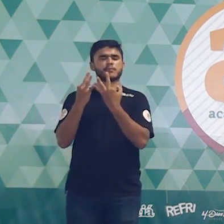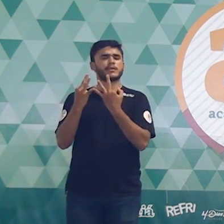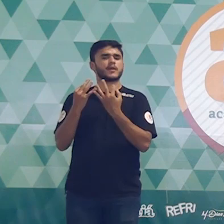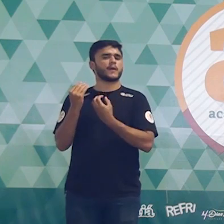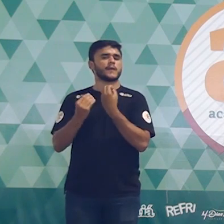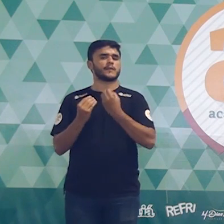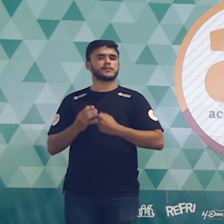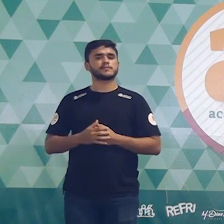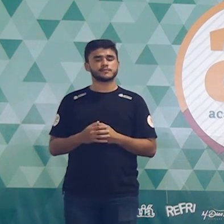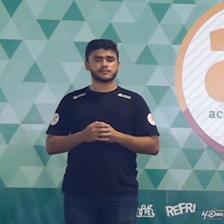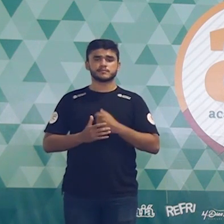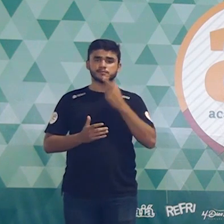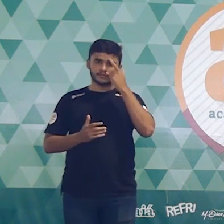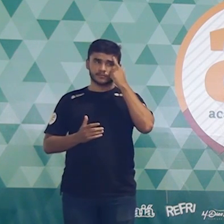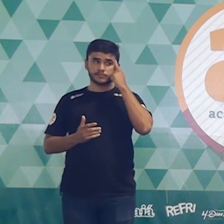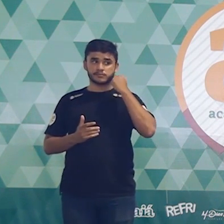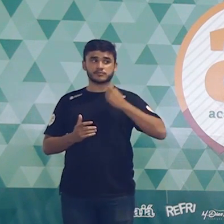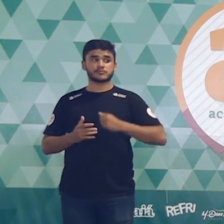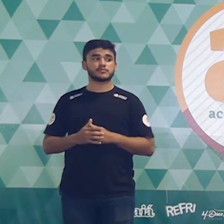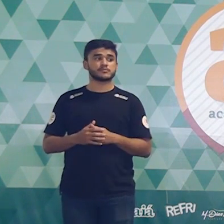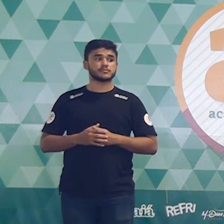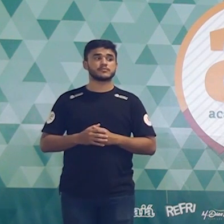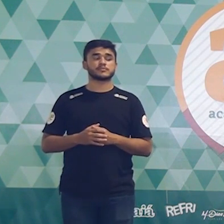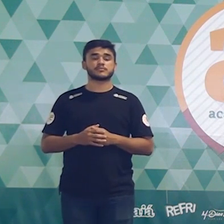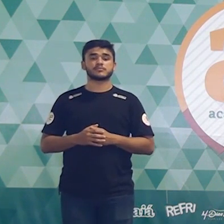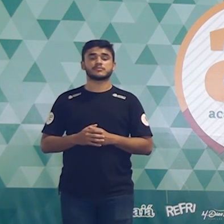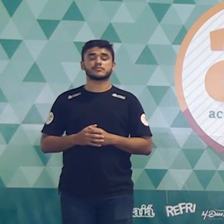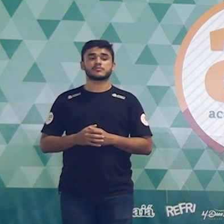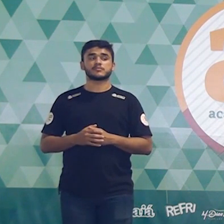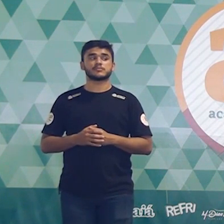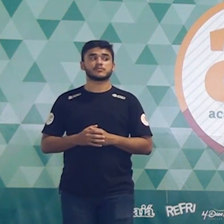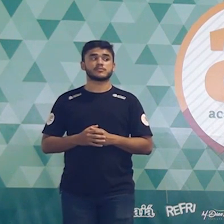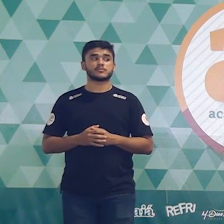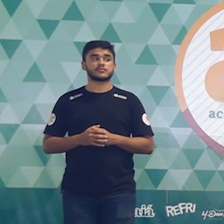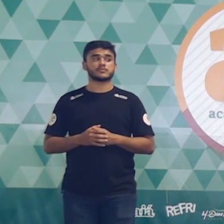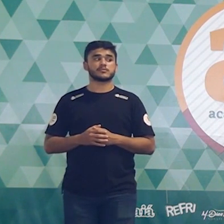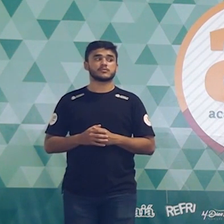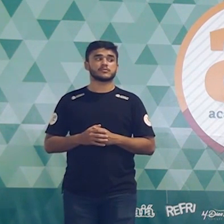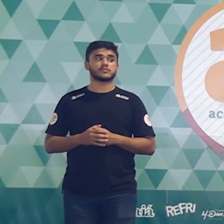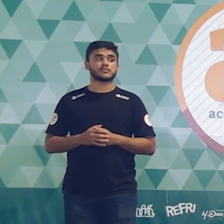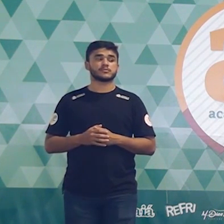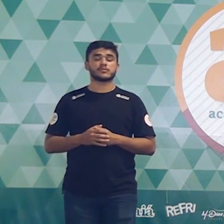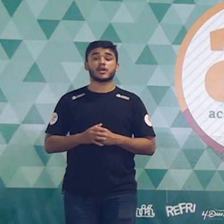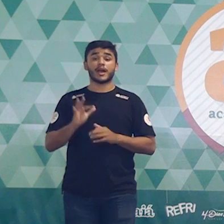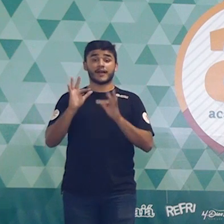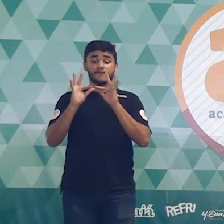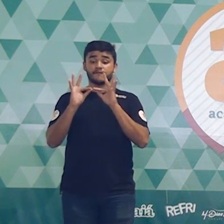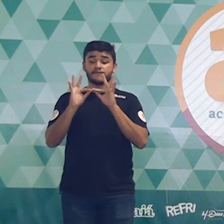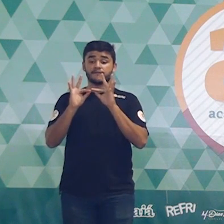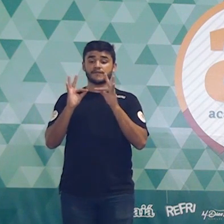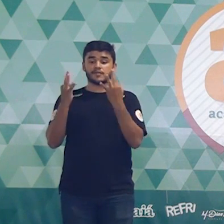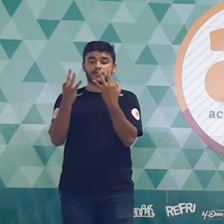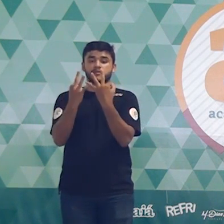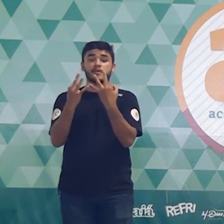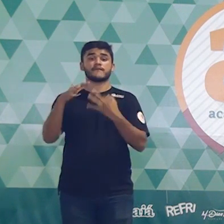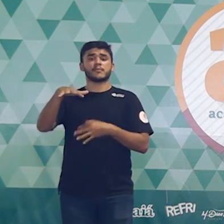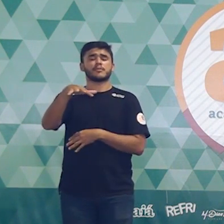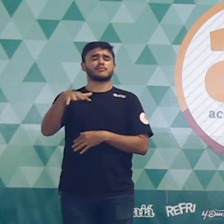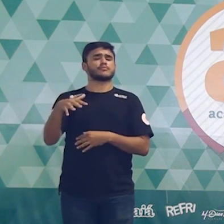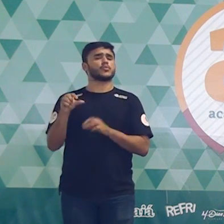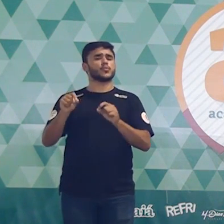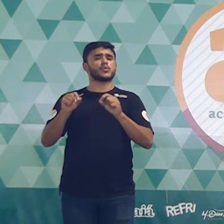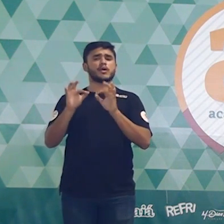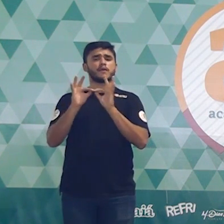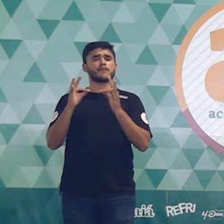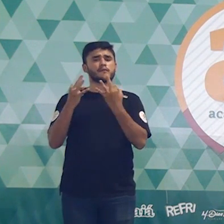redações? Ou para o meu pessoal aqui, que eu nunca olho para vocês, que eu sempre estou ali, vamos lá. Quais são as ações que a gente pede para as famílias? O que é que uma família pode